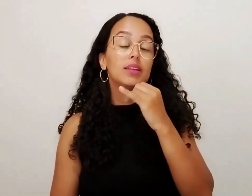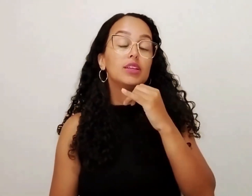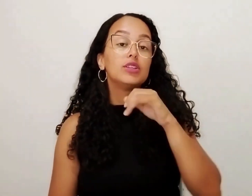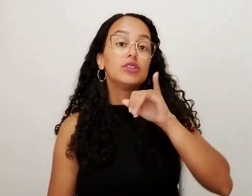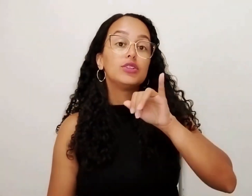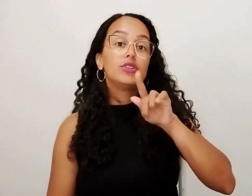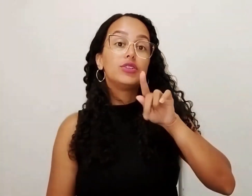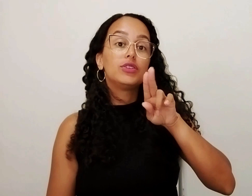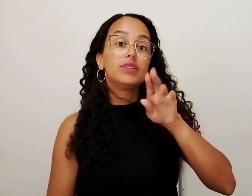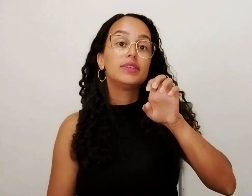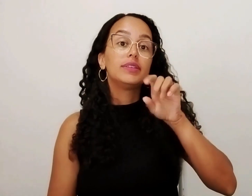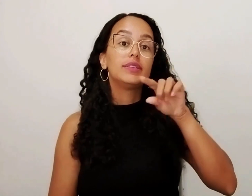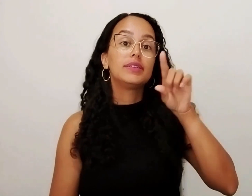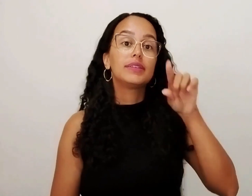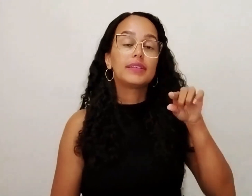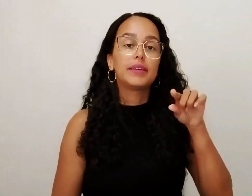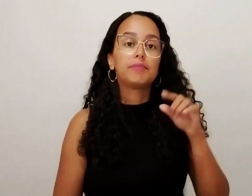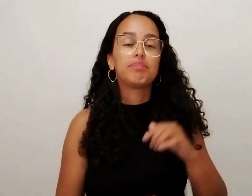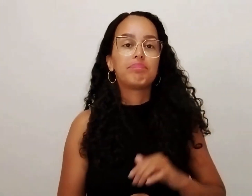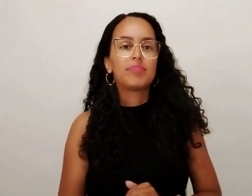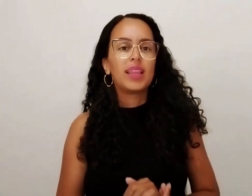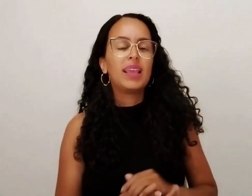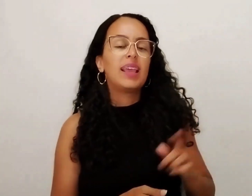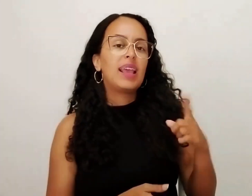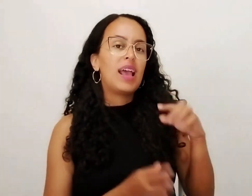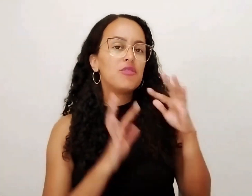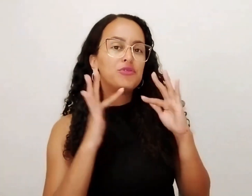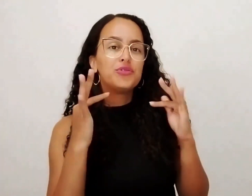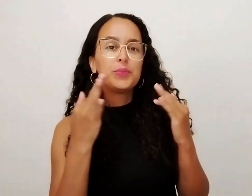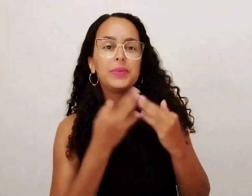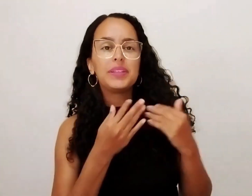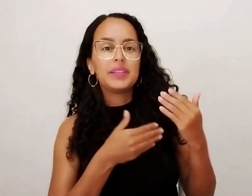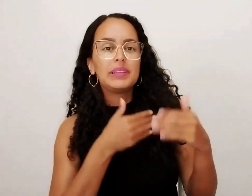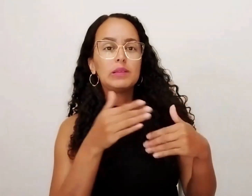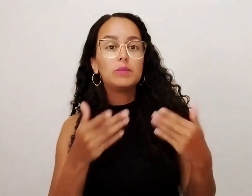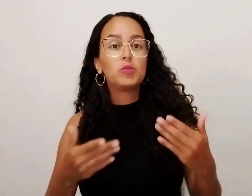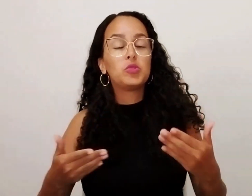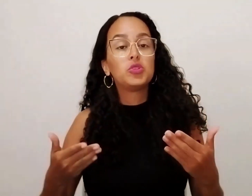alimento. Porém, a sua mãe quer dividir a comida com seus irmãos.